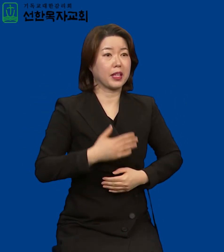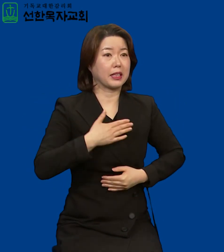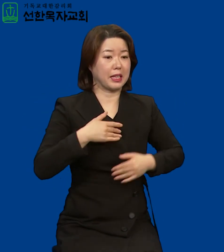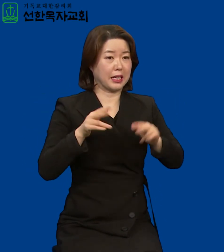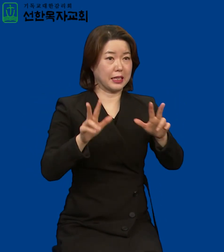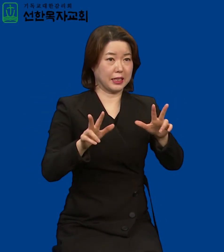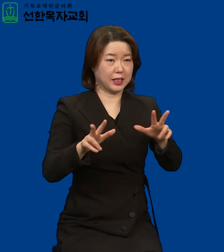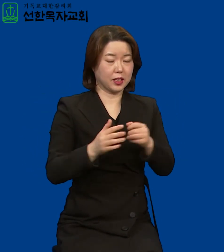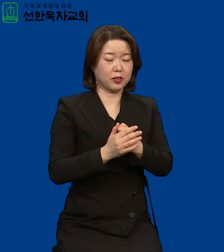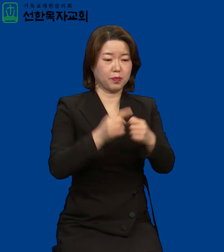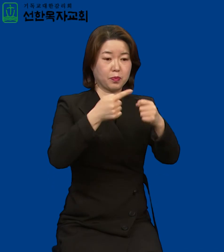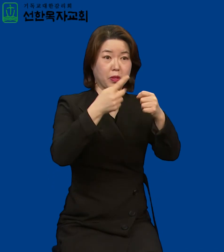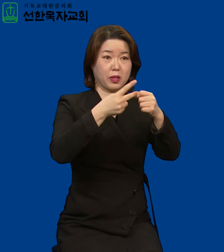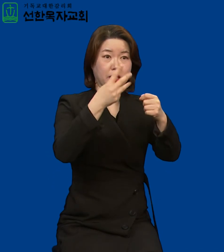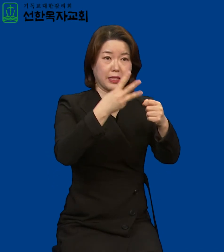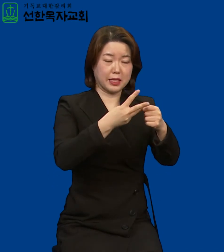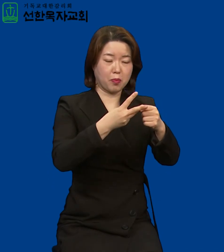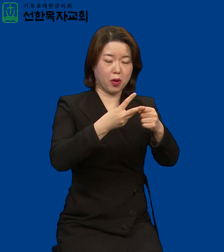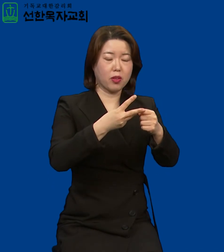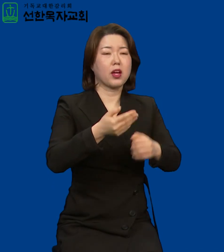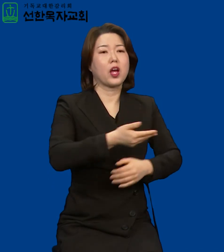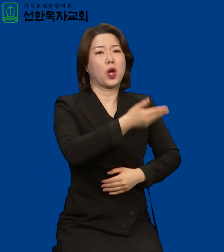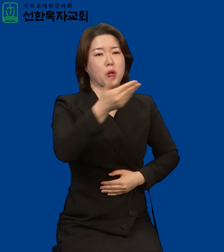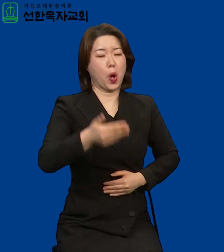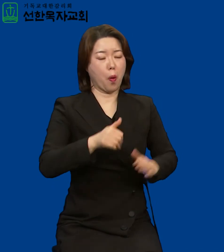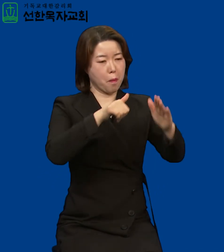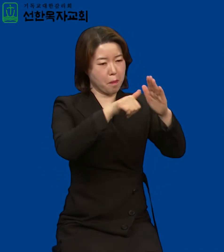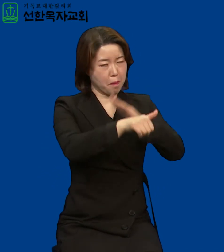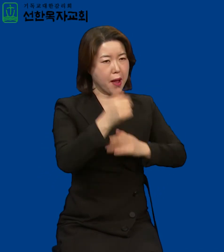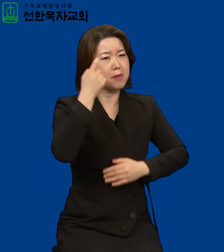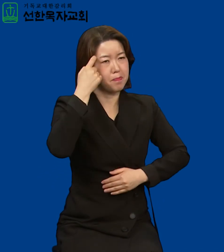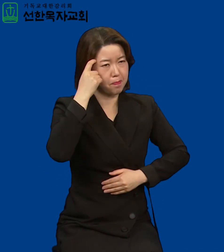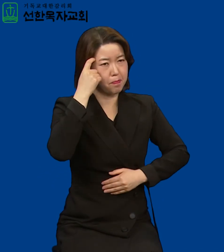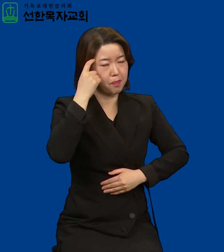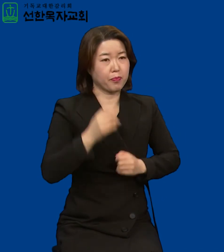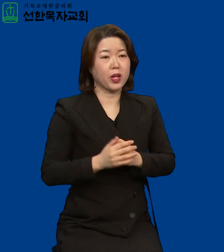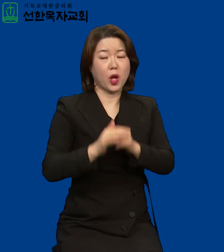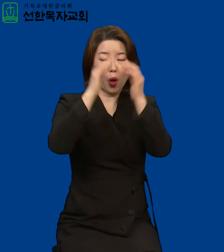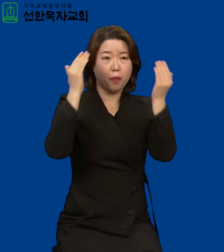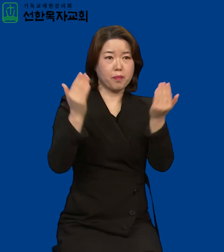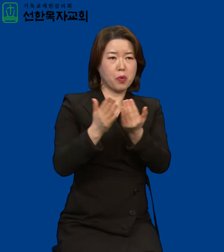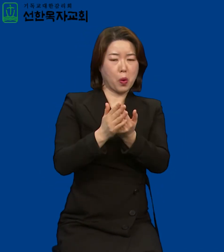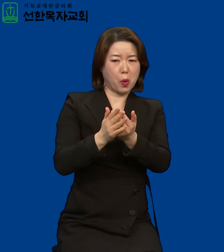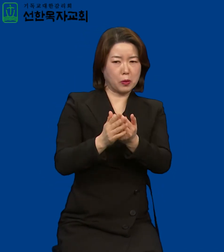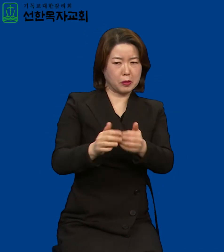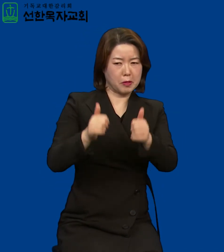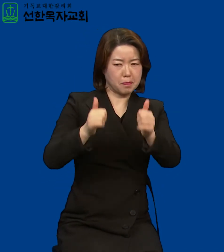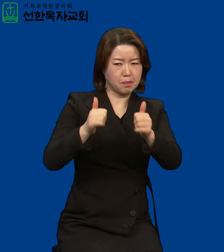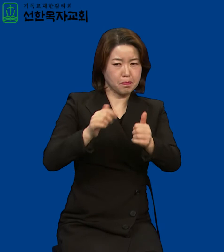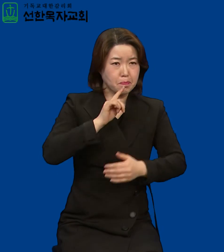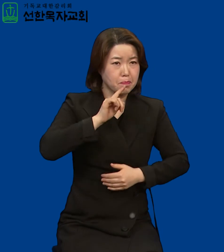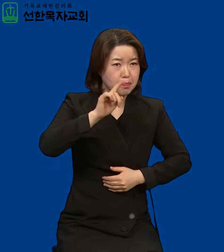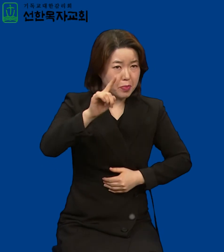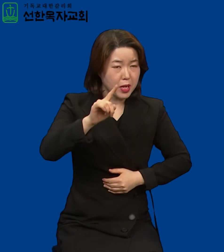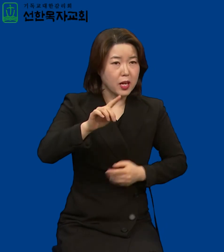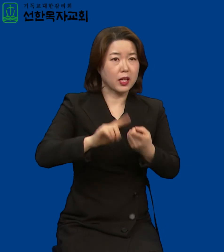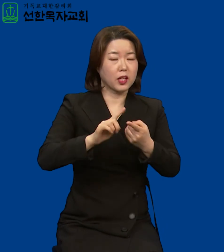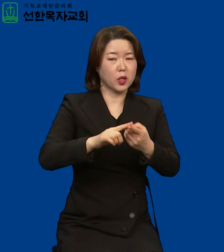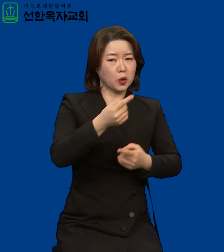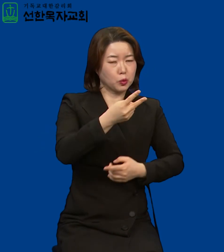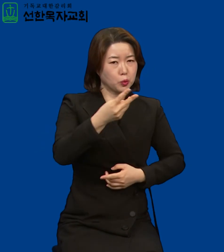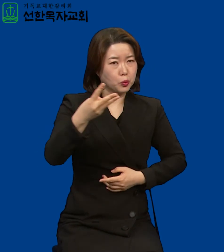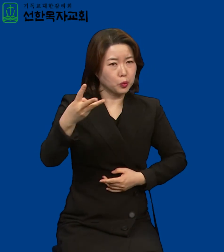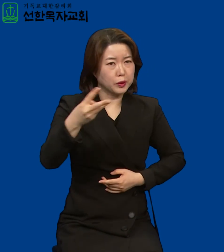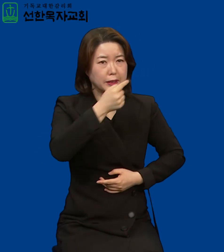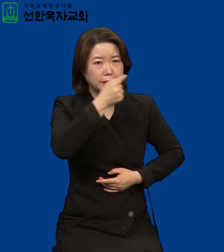나는 지금 세 번째로 여러분을 방문하려고 합니다. 모든 소송 사건은 두세 증인의 말을